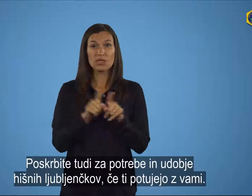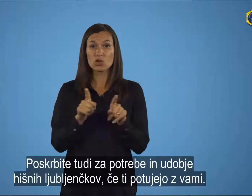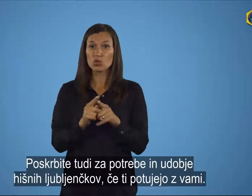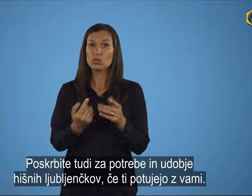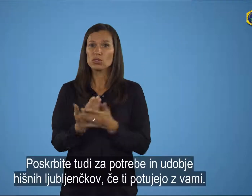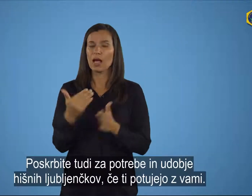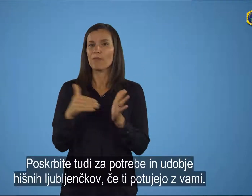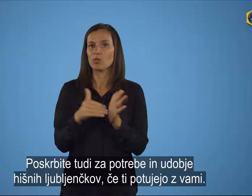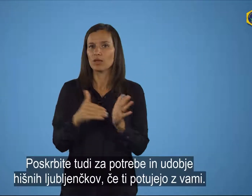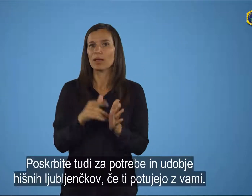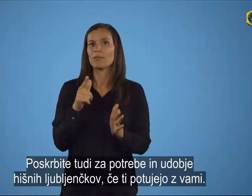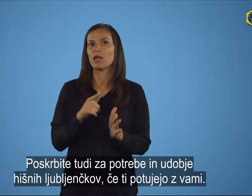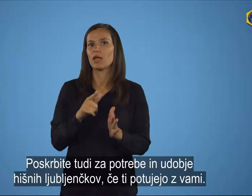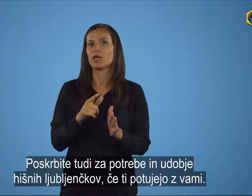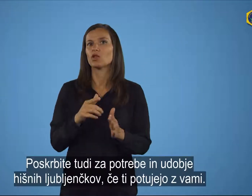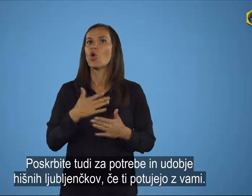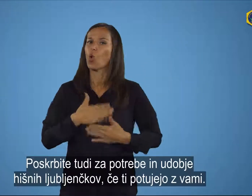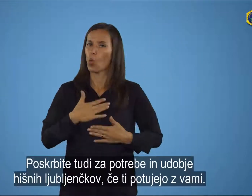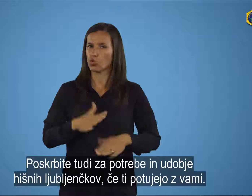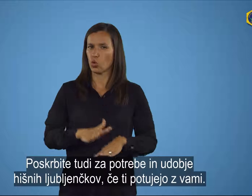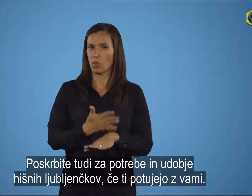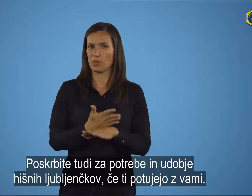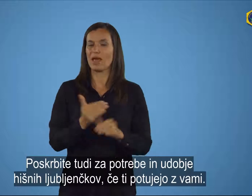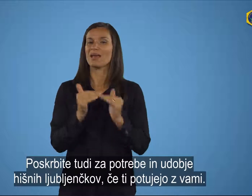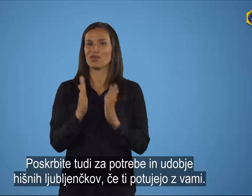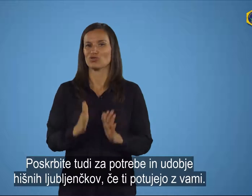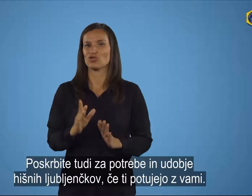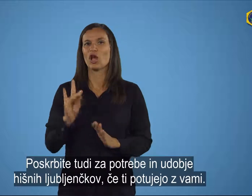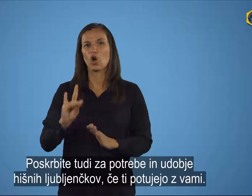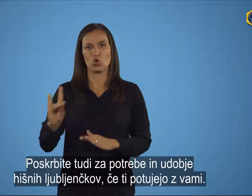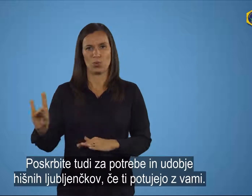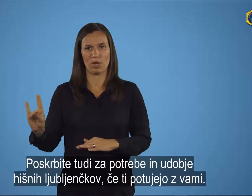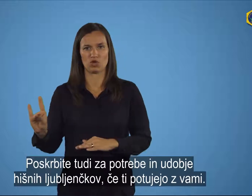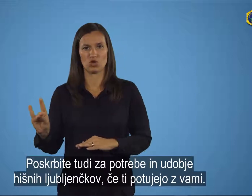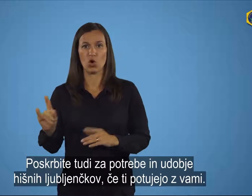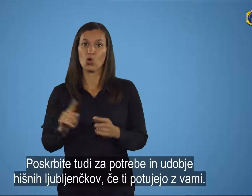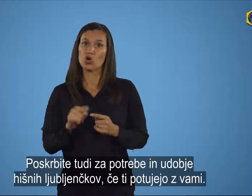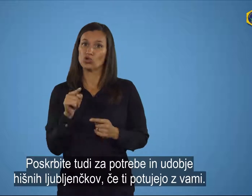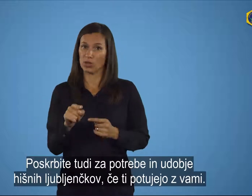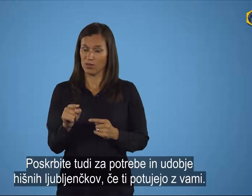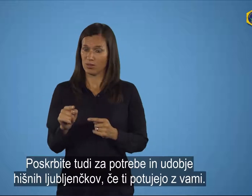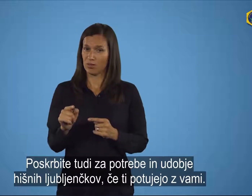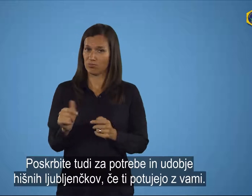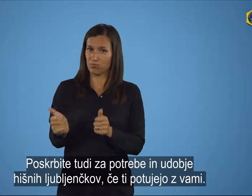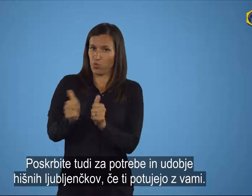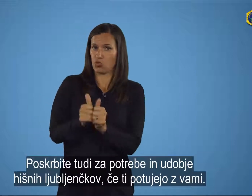Poskrbite tudi za potrebe in udobje hišnih ljubljenčkov, če ti potujejo z vami.